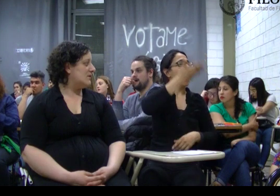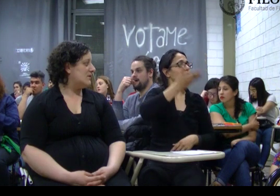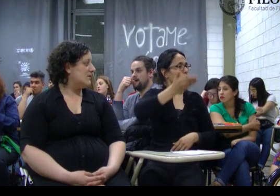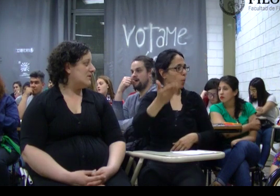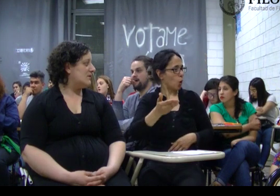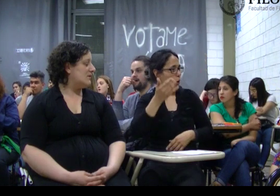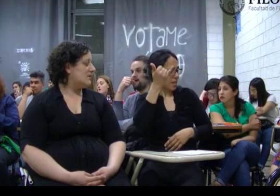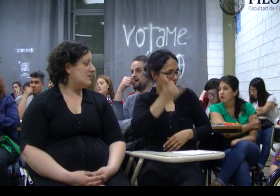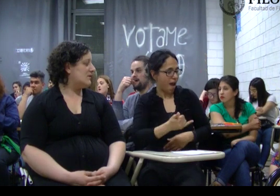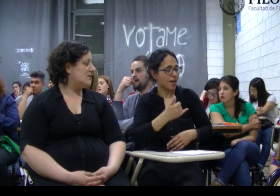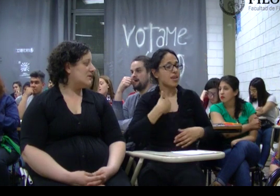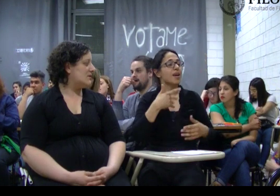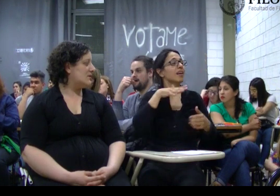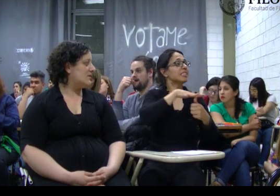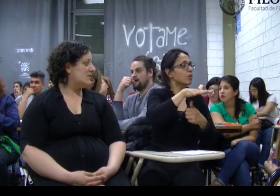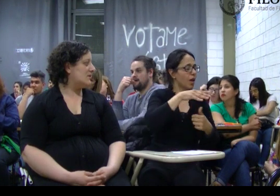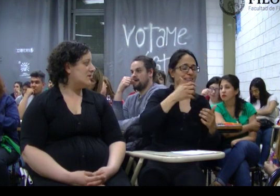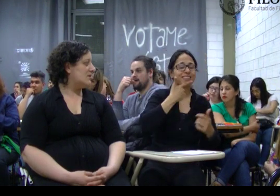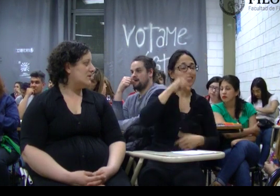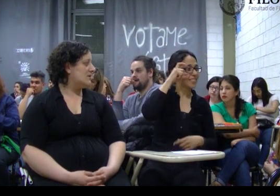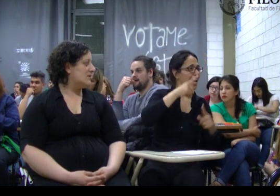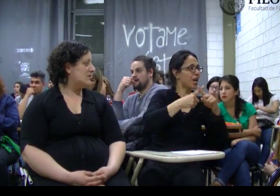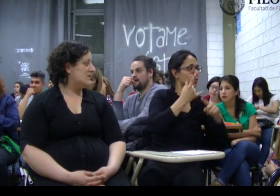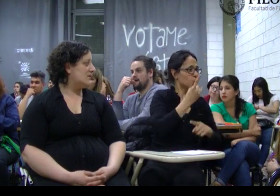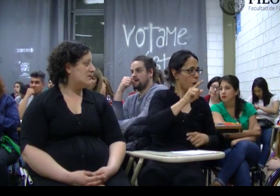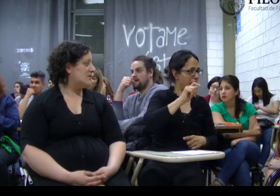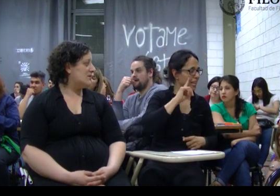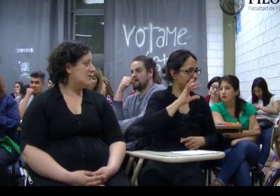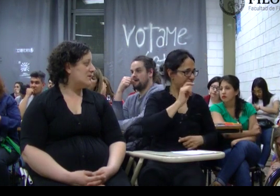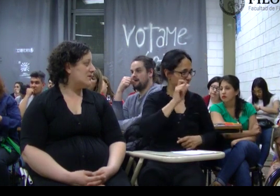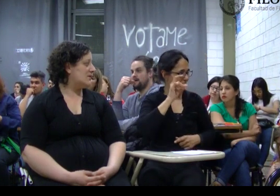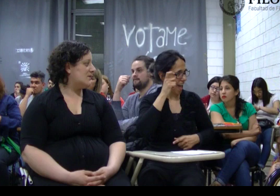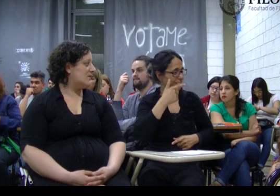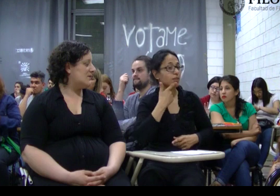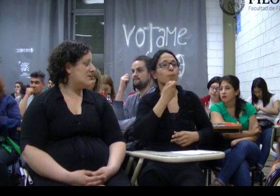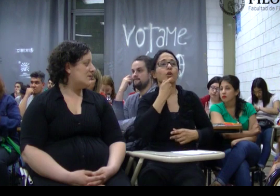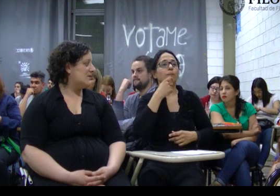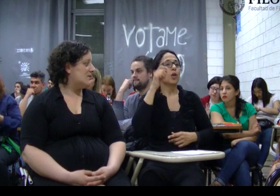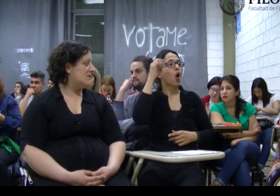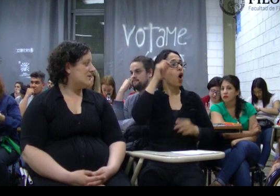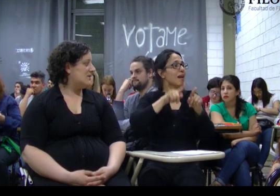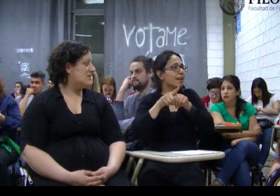en letras está ESI con todas las letras, en filosofía también hay un